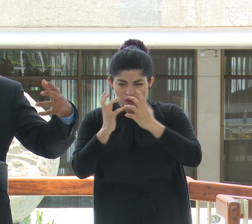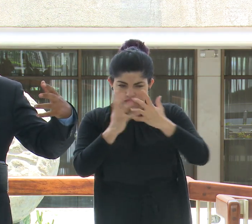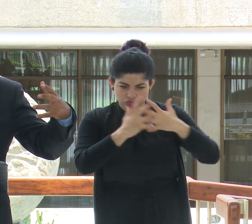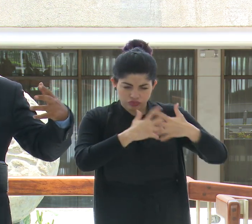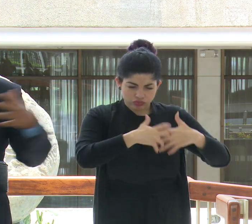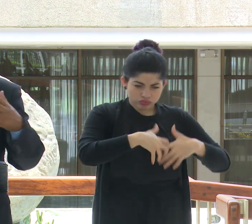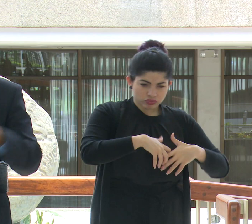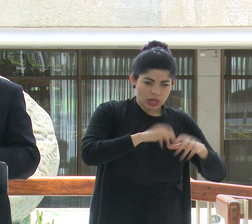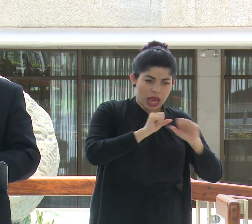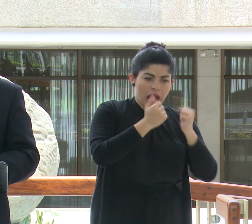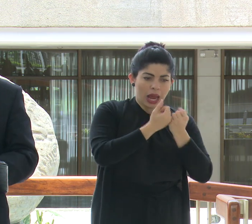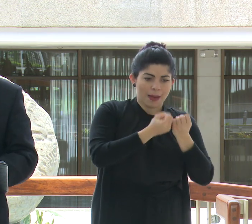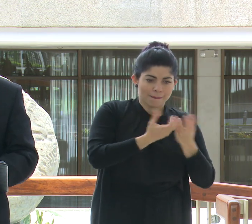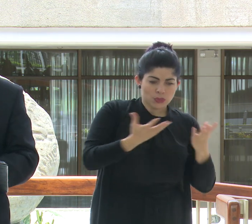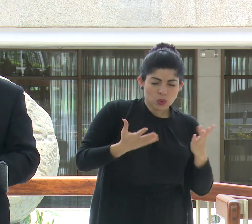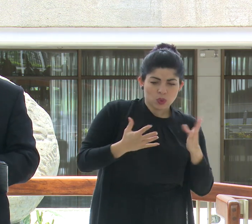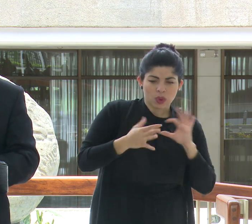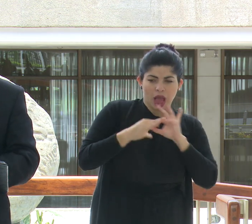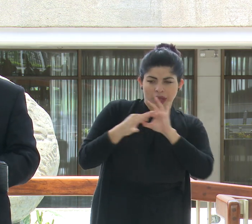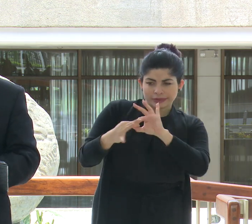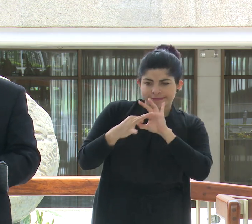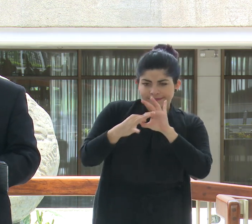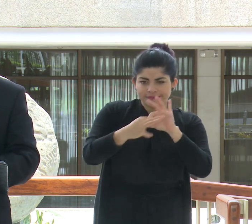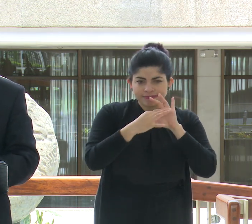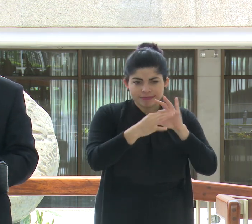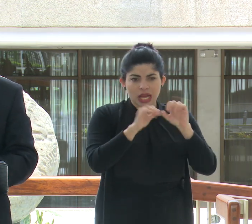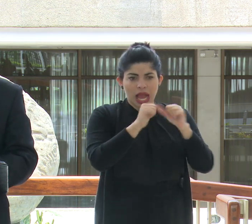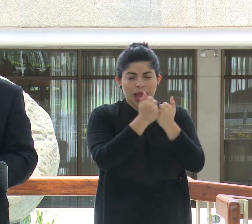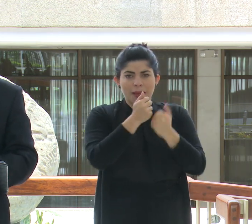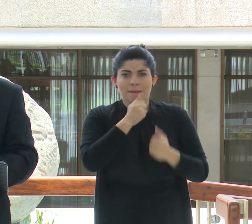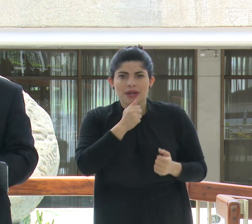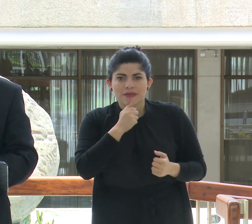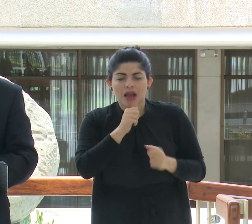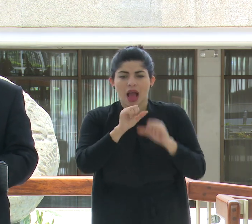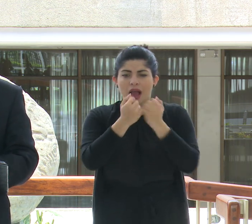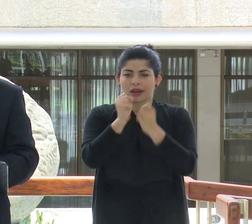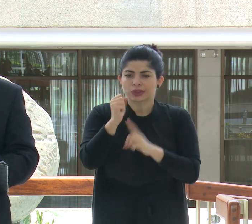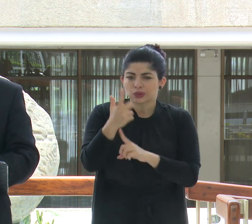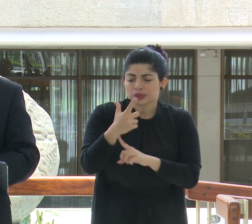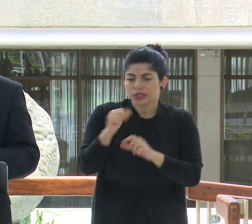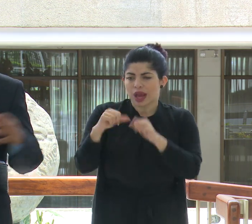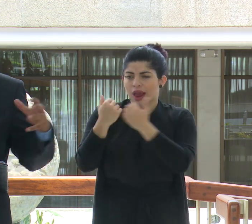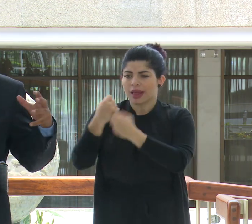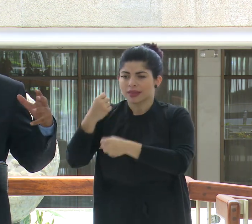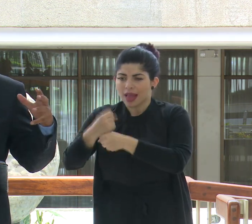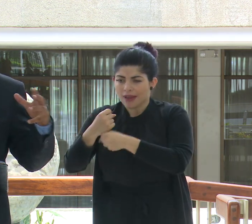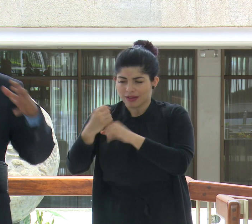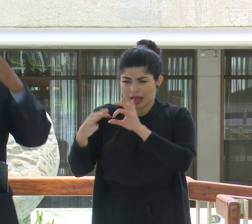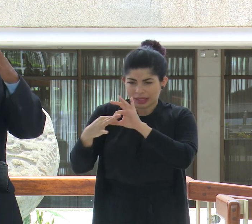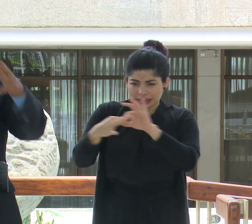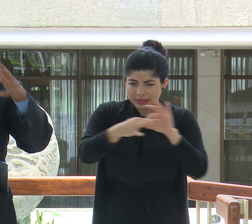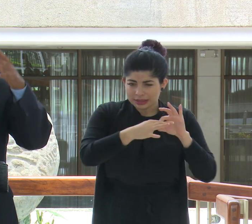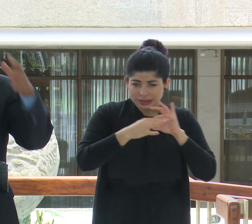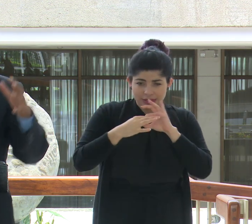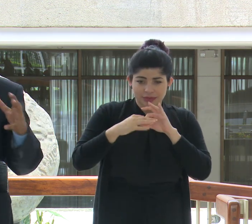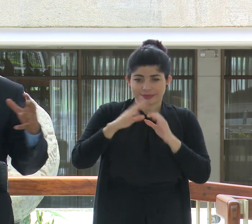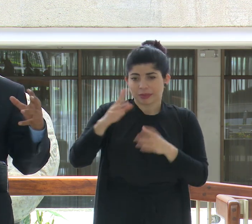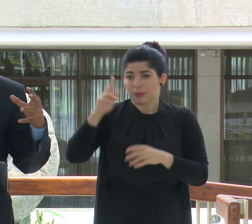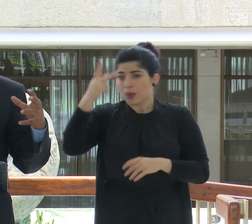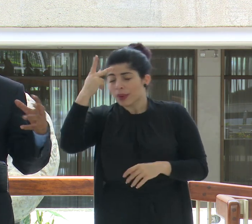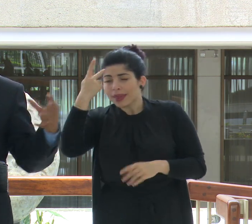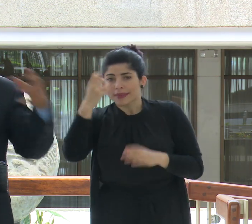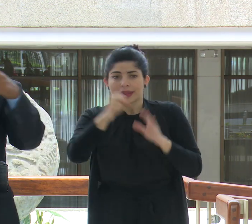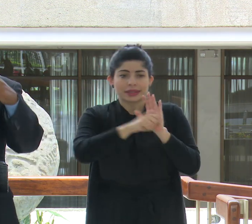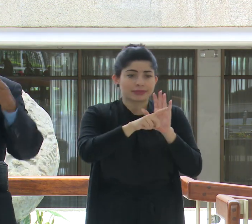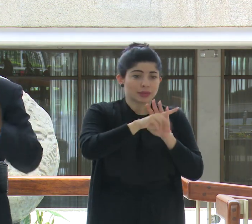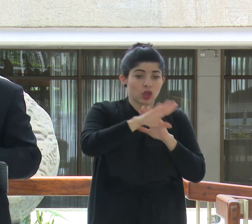a nivel del sector público, en alianzas con el sector privado, con los sectores sociales, laborales, y con todos aquellos, los sectores políticos, legislativos,